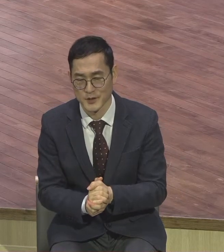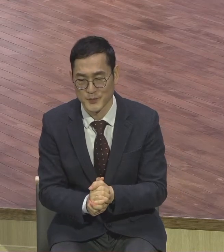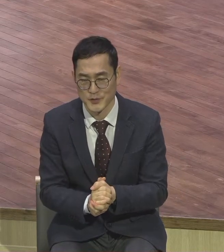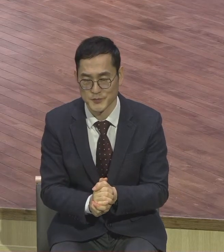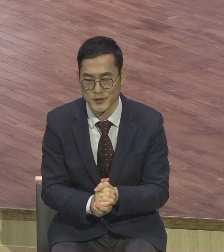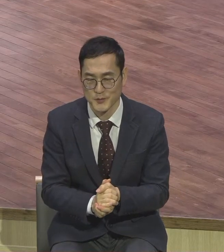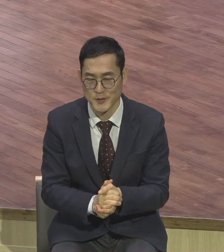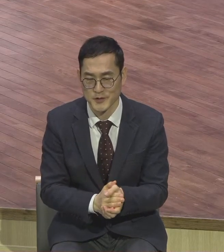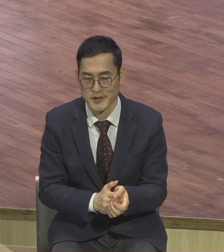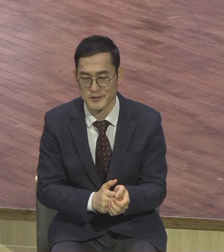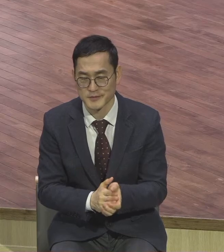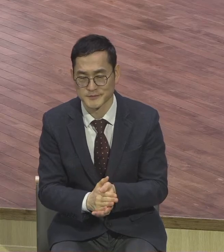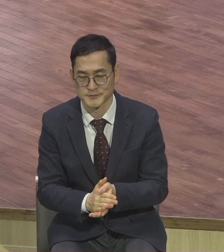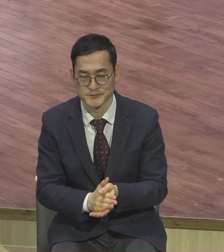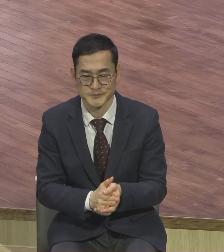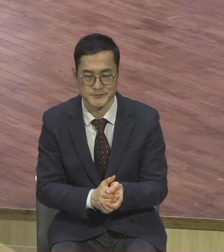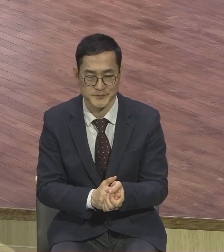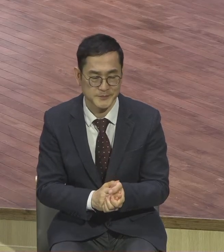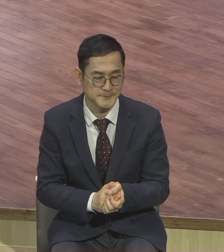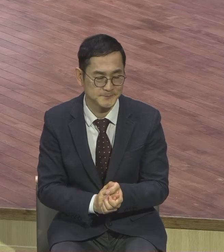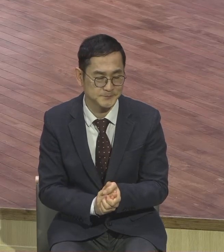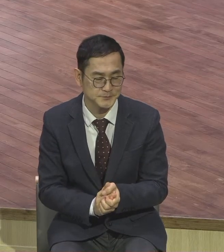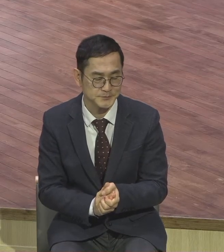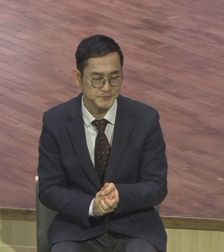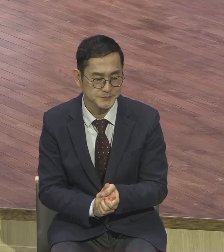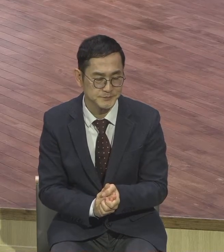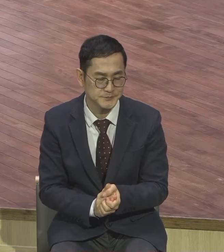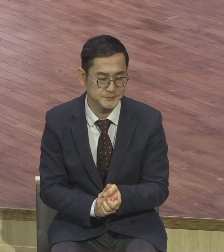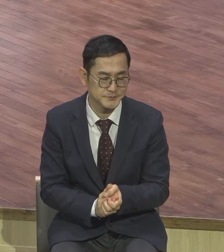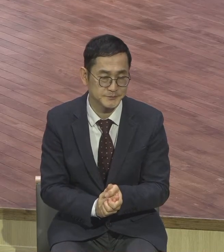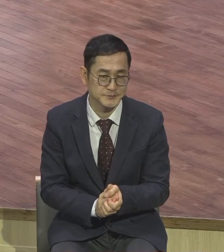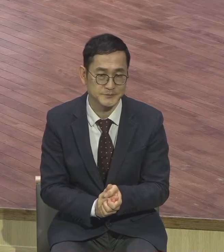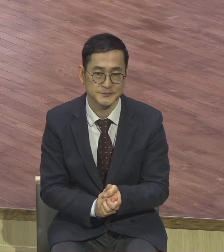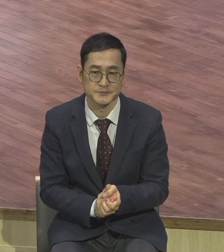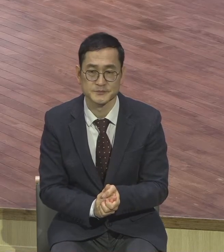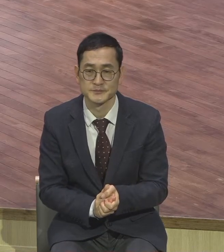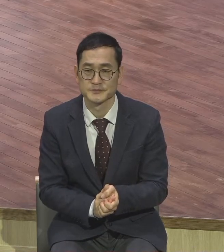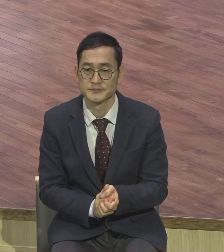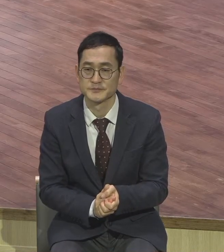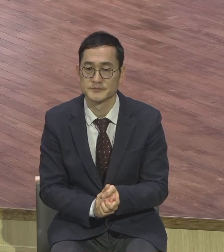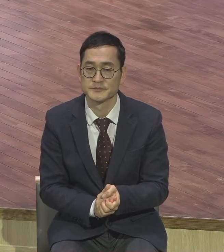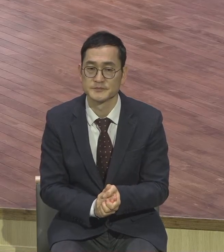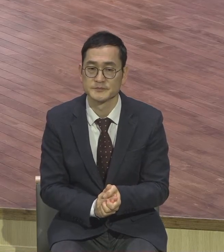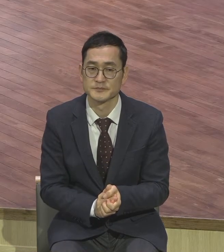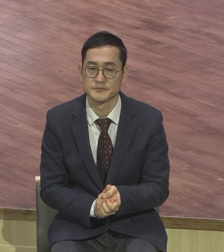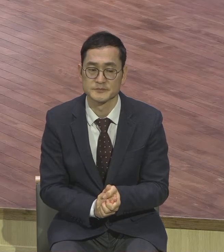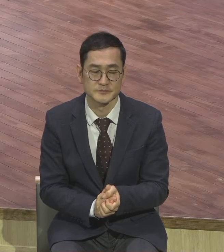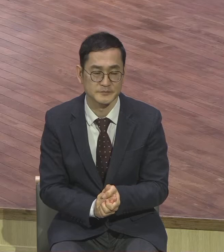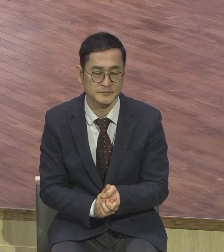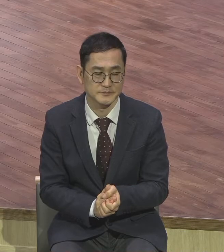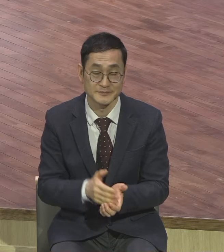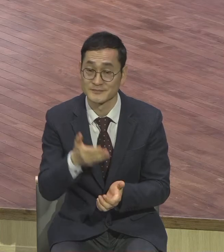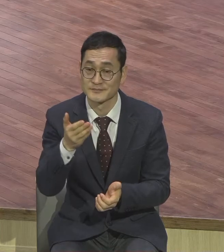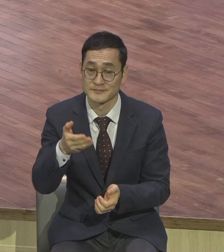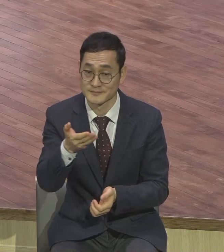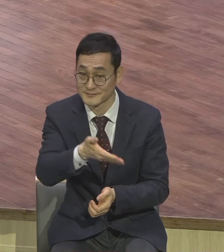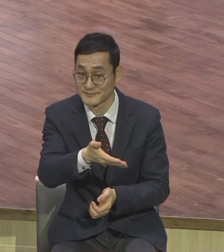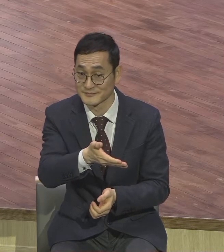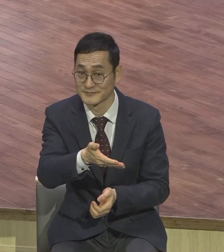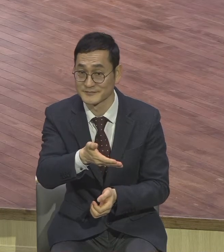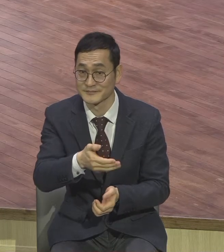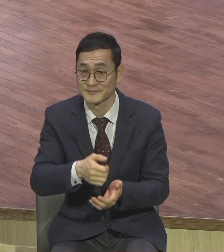아멘. 우리 지금 원리스홀, 한번 비춰보세요. 원리스홀, 또